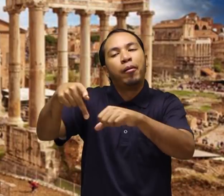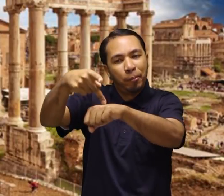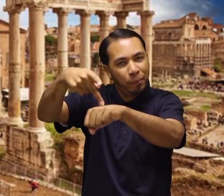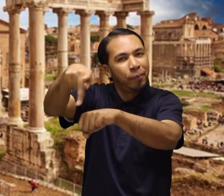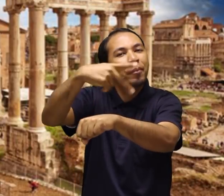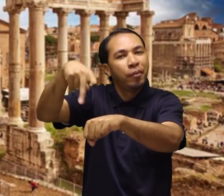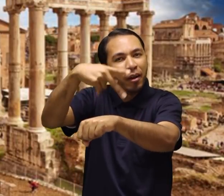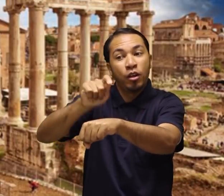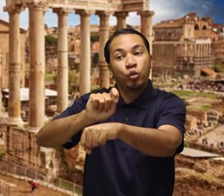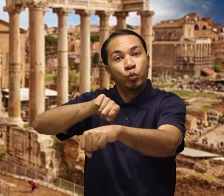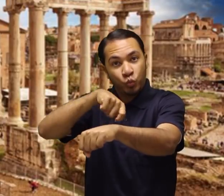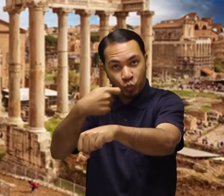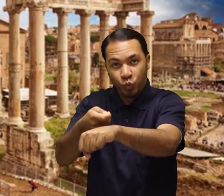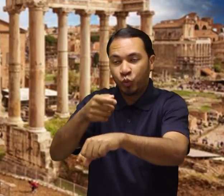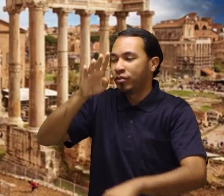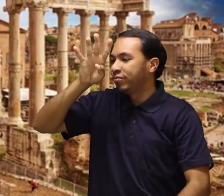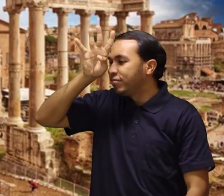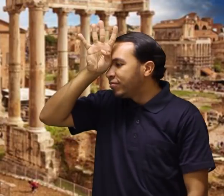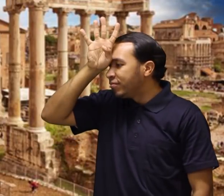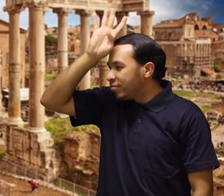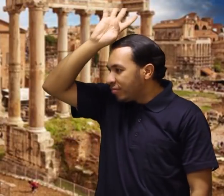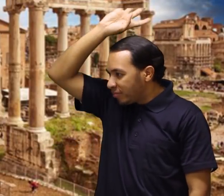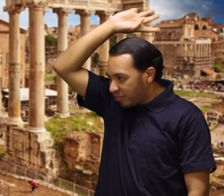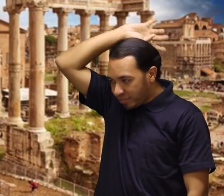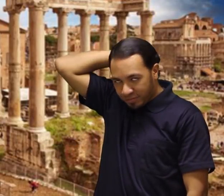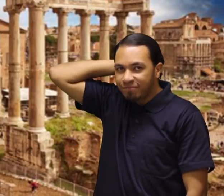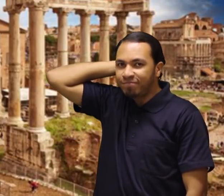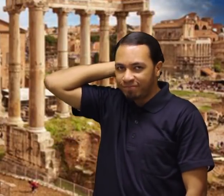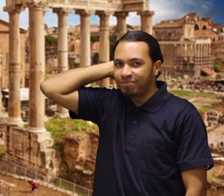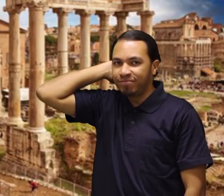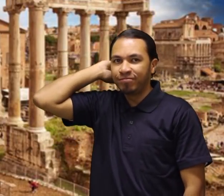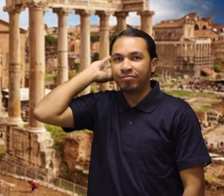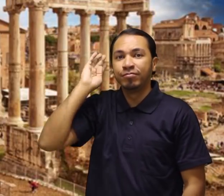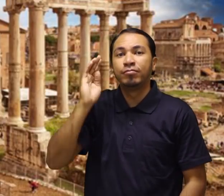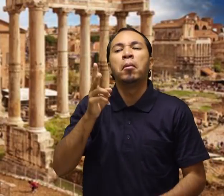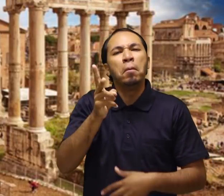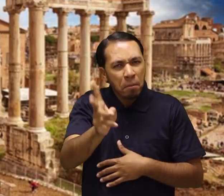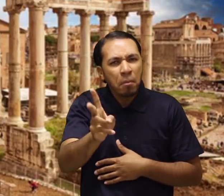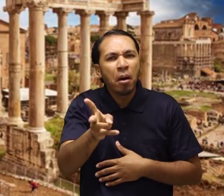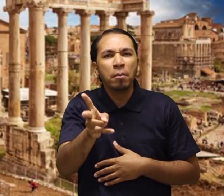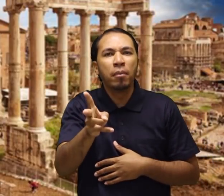Elas representam um país chamado Roma.